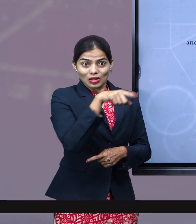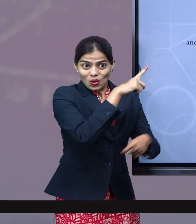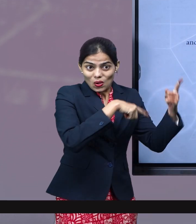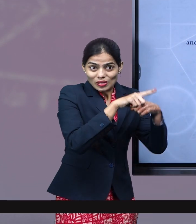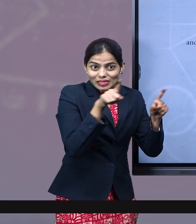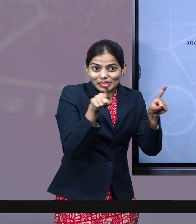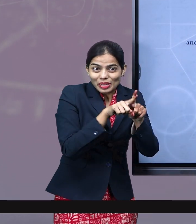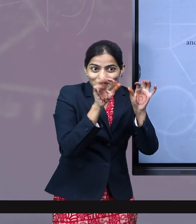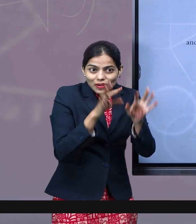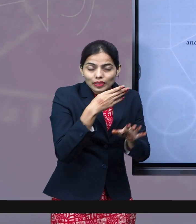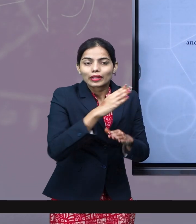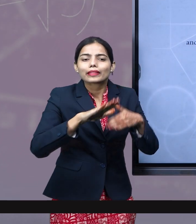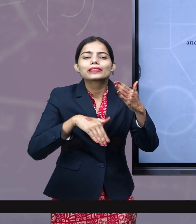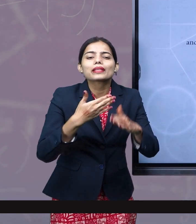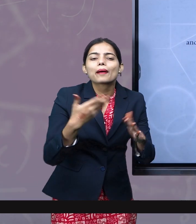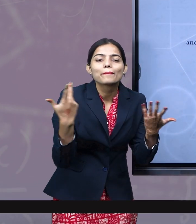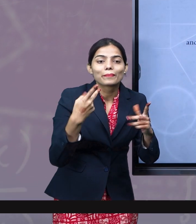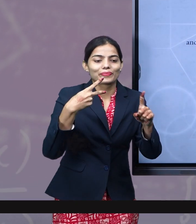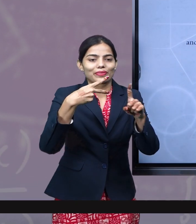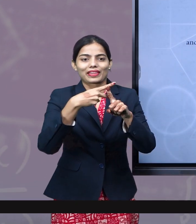मग ट्रायंगल ABC = ट्रायंगल DEF.